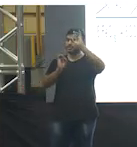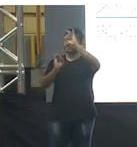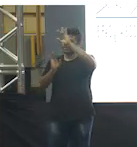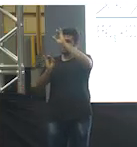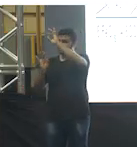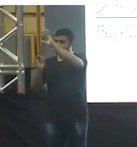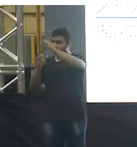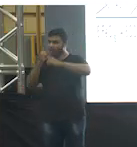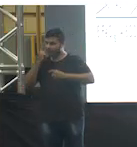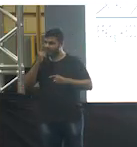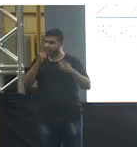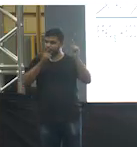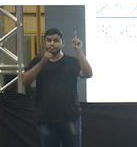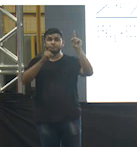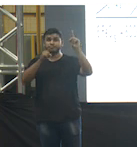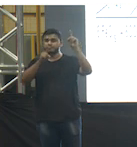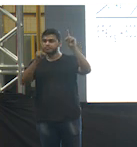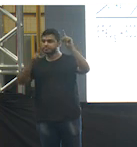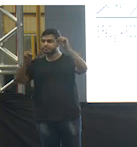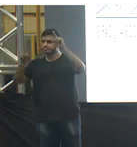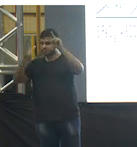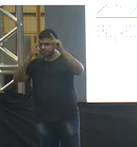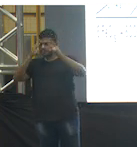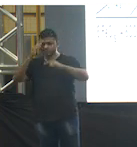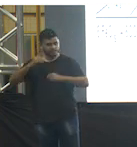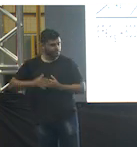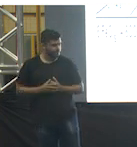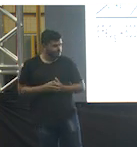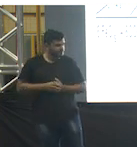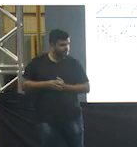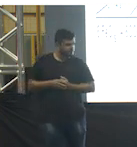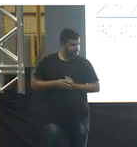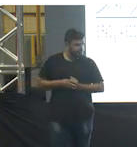com 3Fe2O3. Eu posso cancelar